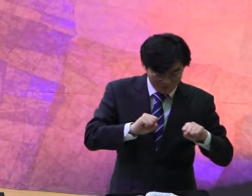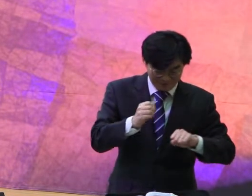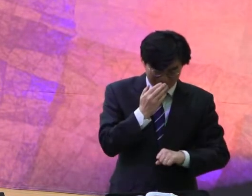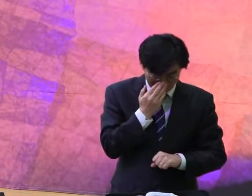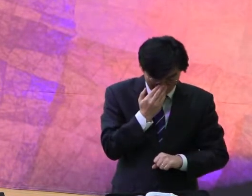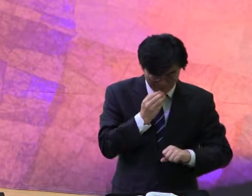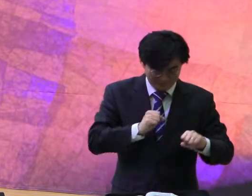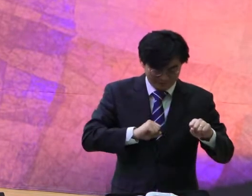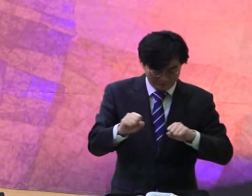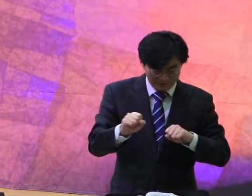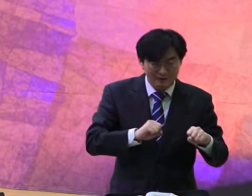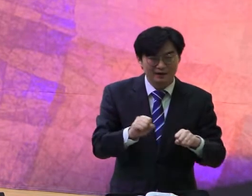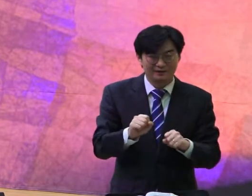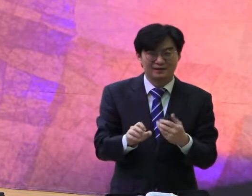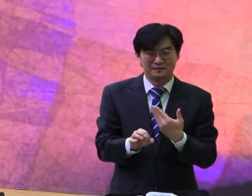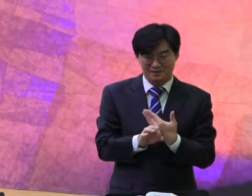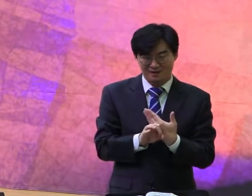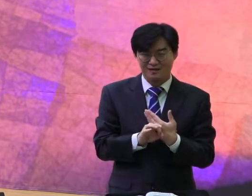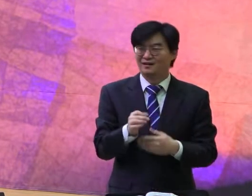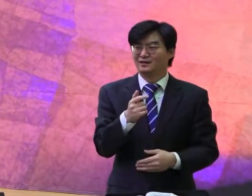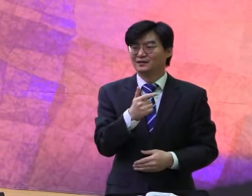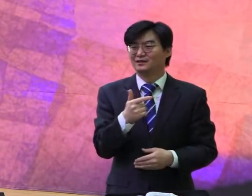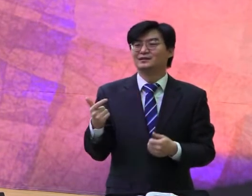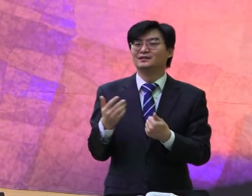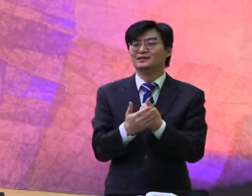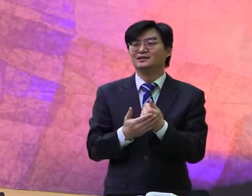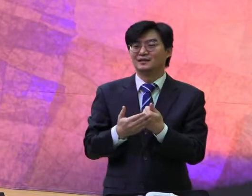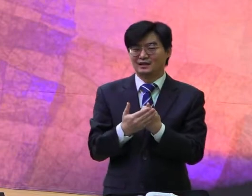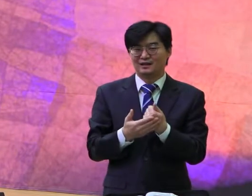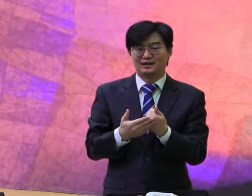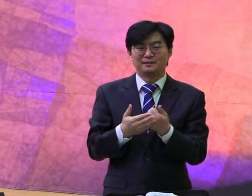사람이라면 더할 나위 없이 정말 큰 은혜요 복인 것입니다.